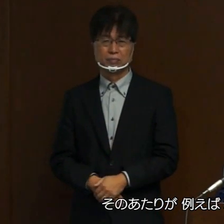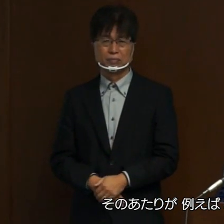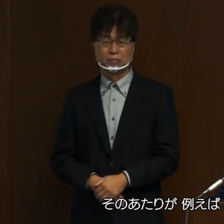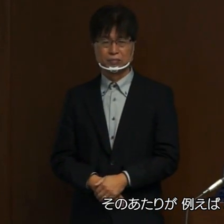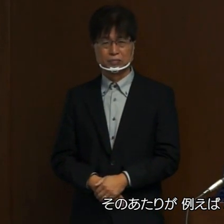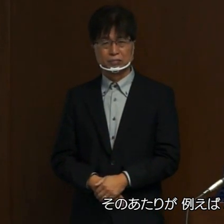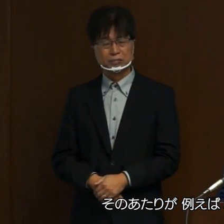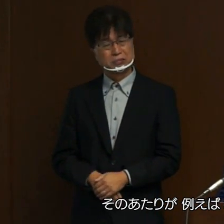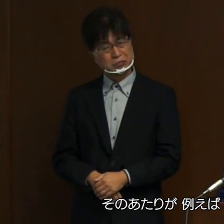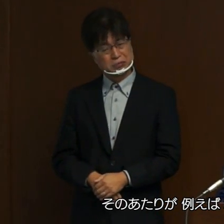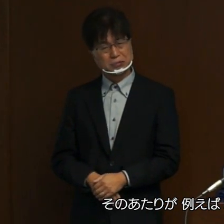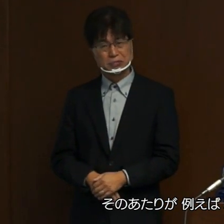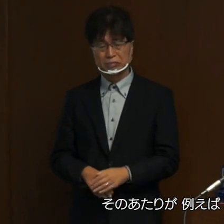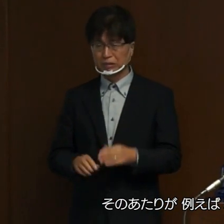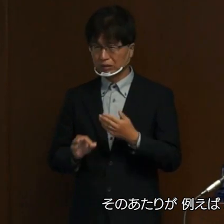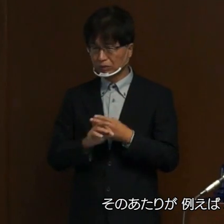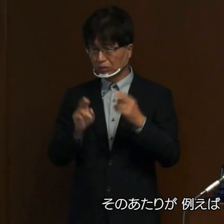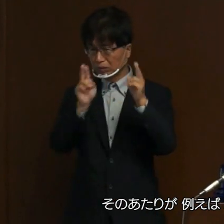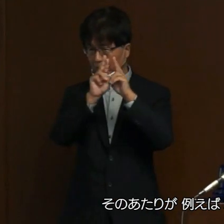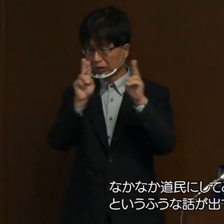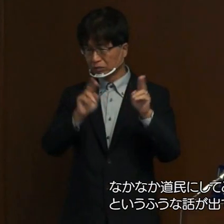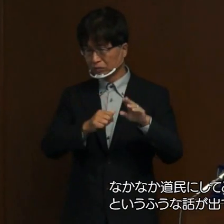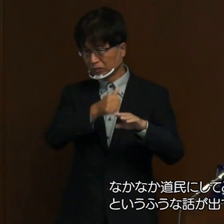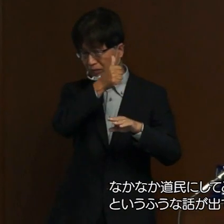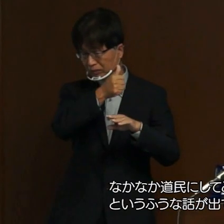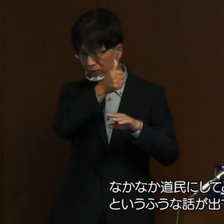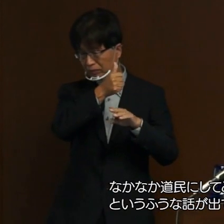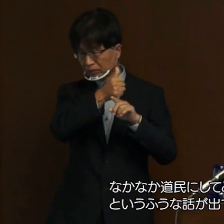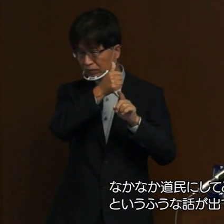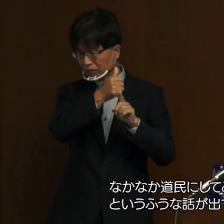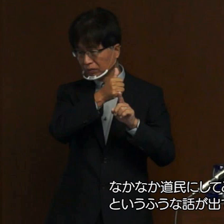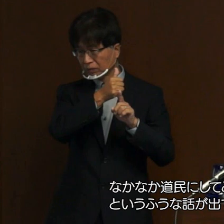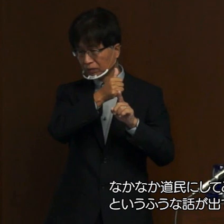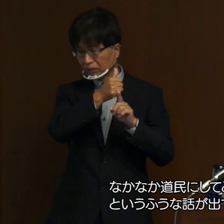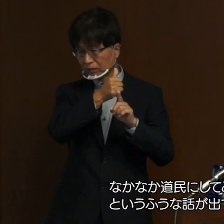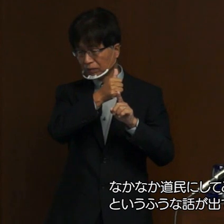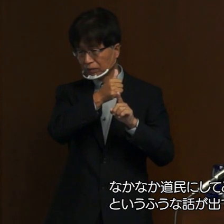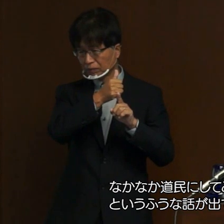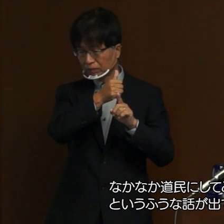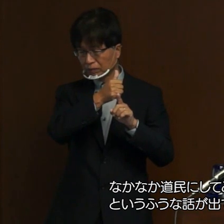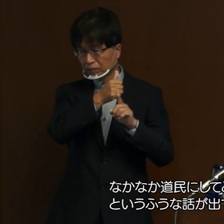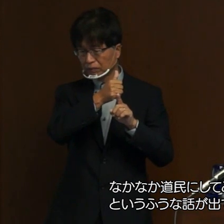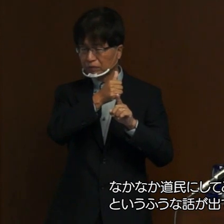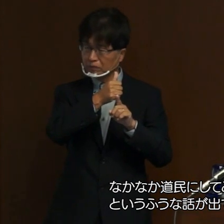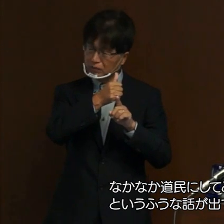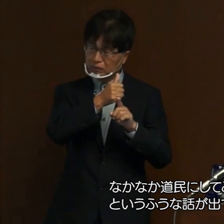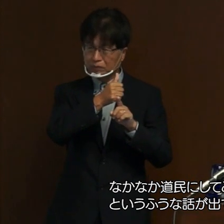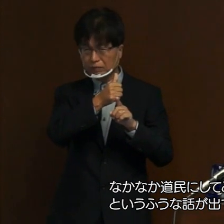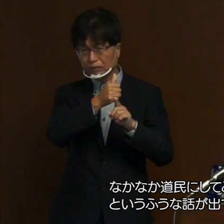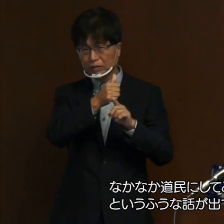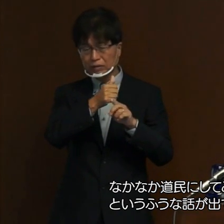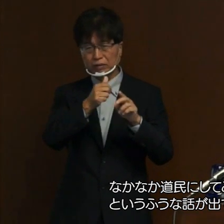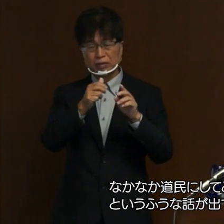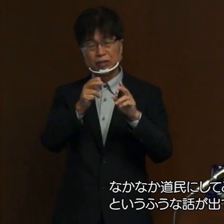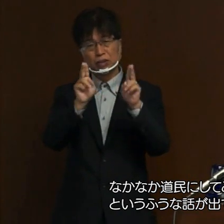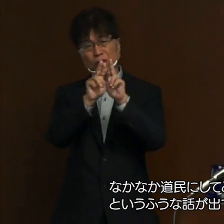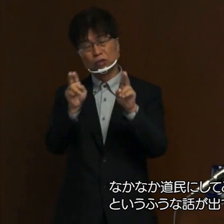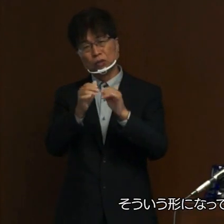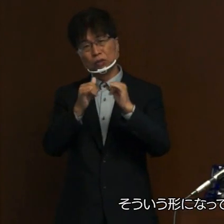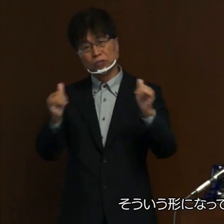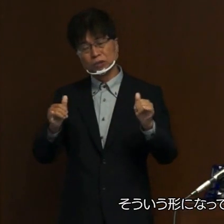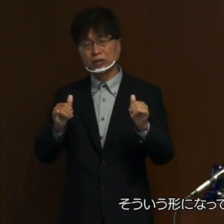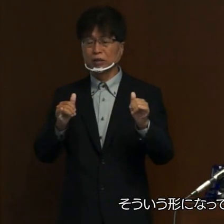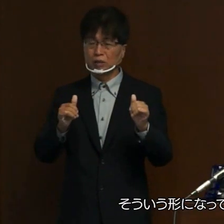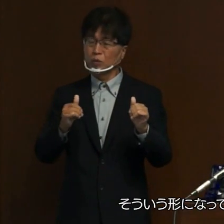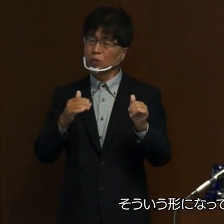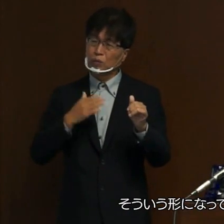例えば北海道の鈴木知事がなかなか動員にしてみると分かりにくいっていうふうな話が出てましたけれども、